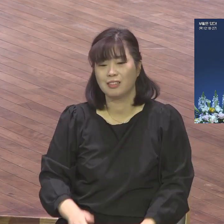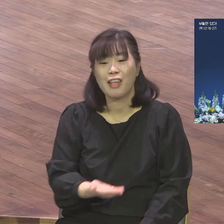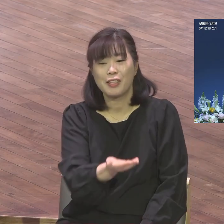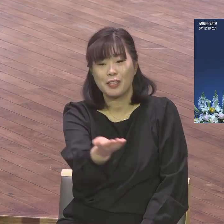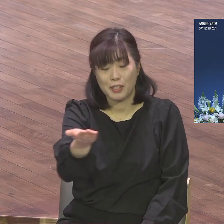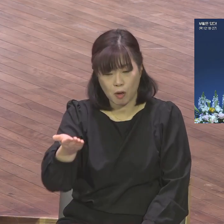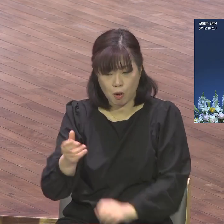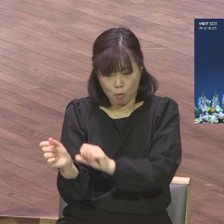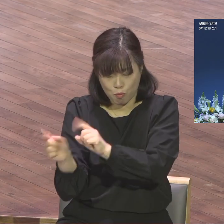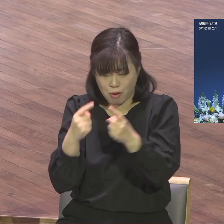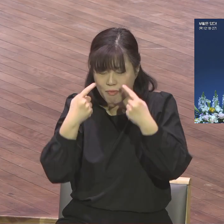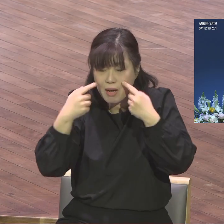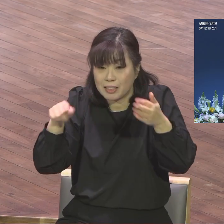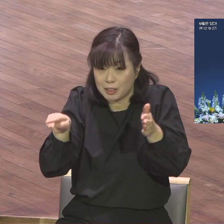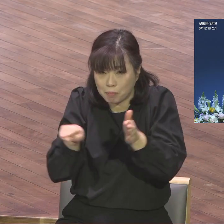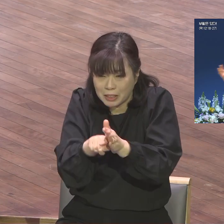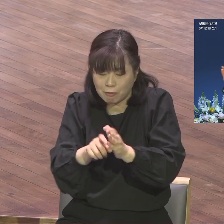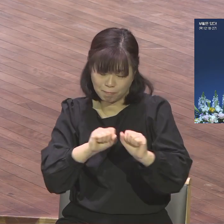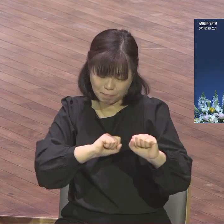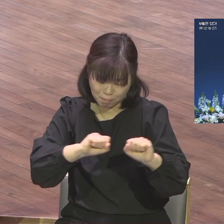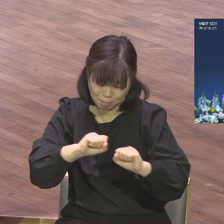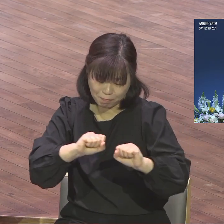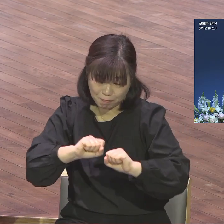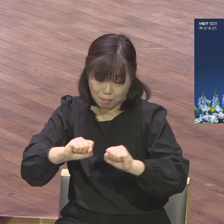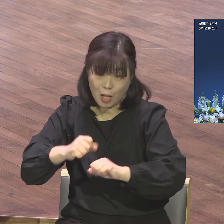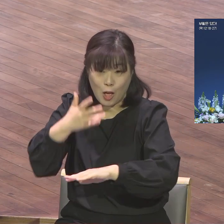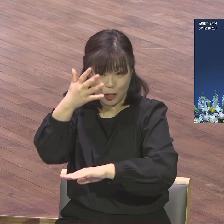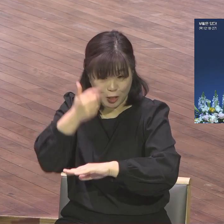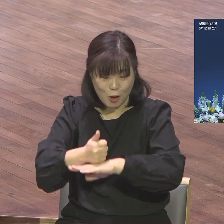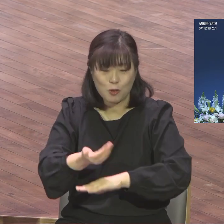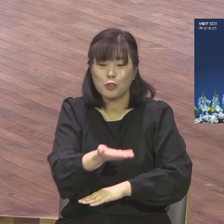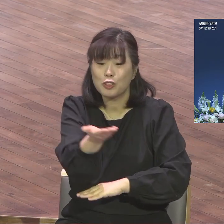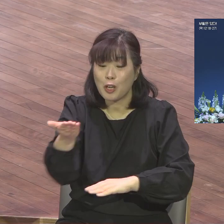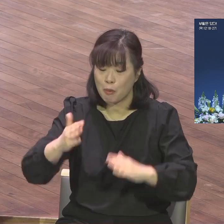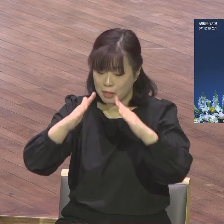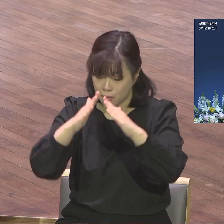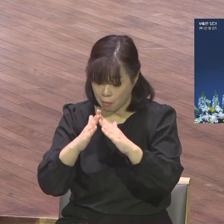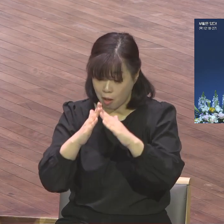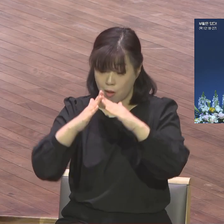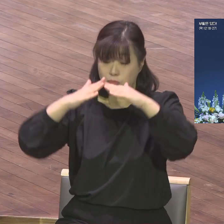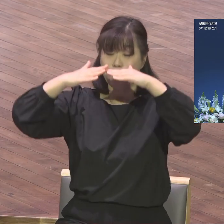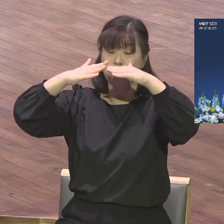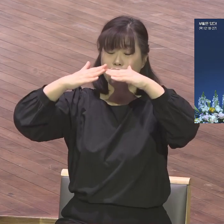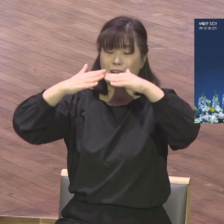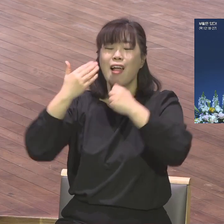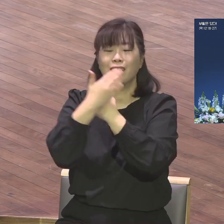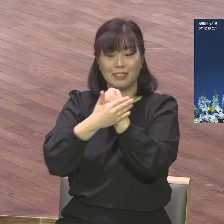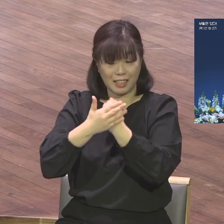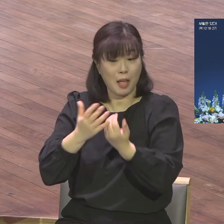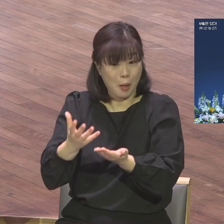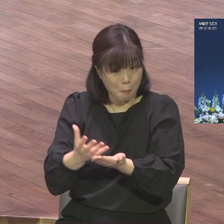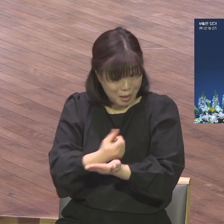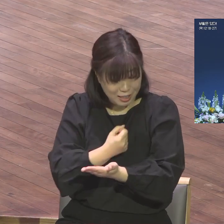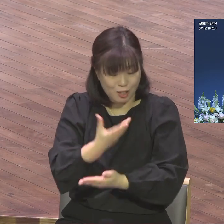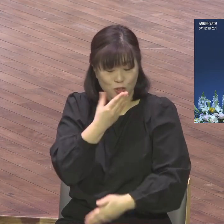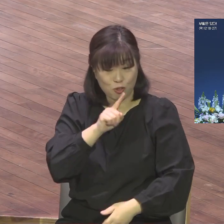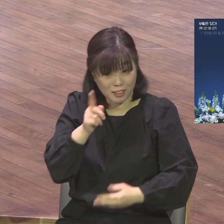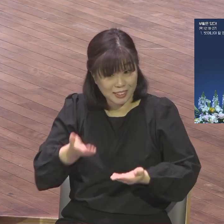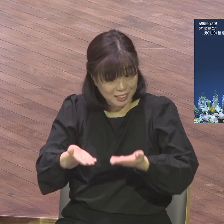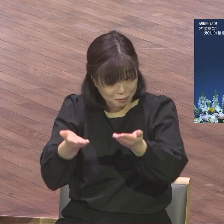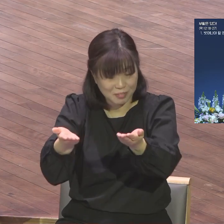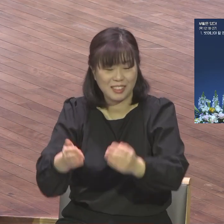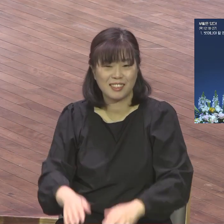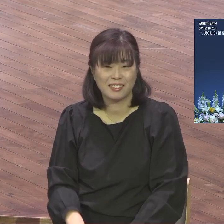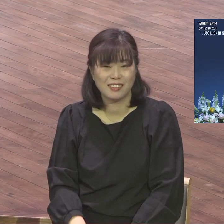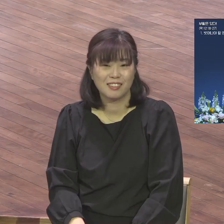영육권의 모든 삶의 장막터를 넓혀가는 정인들 되시기를 주님으로 축복합니다. 그럼 첫째로 벗어나야